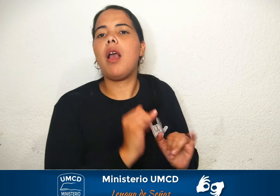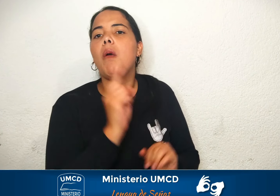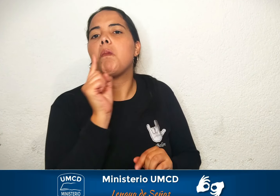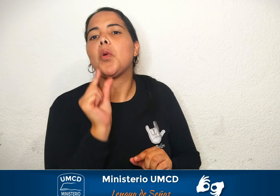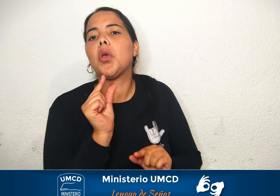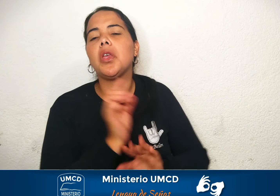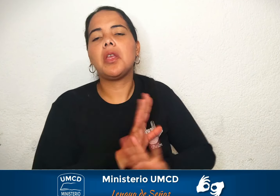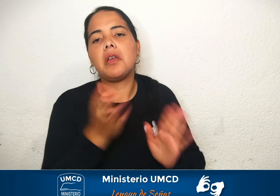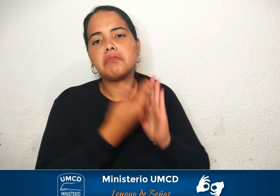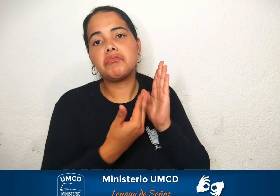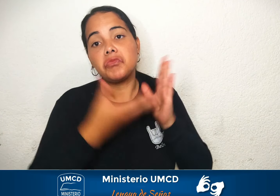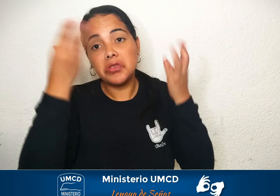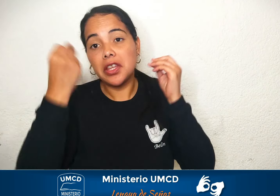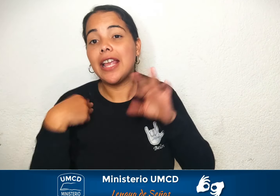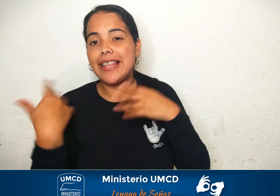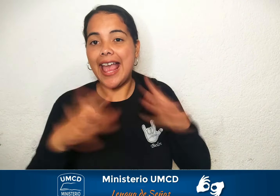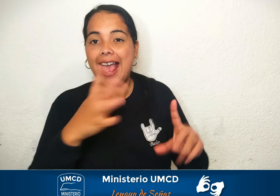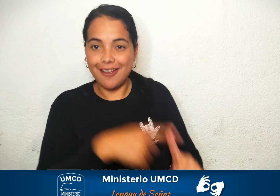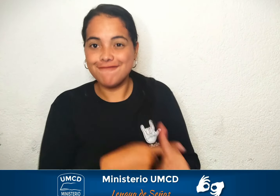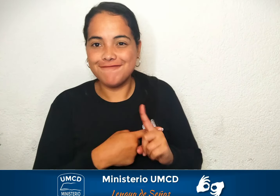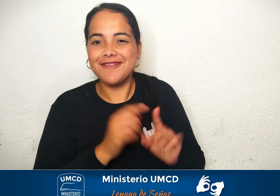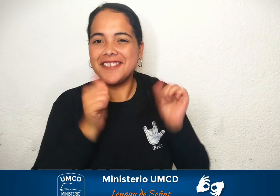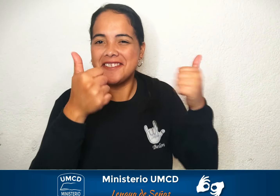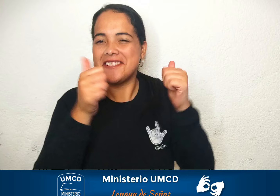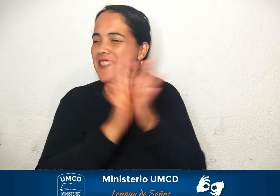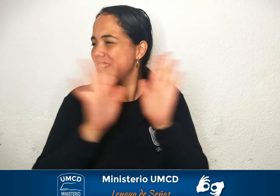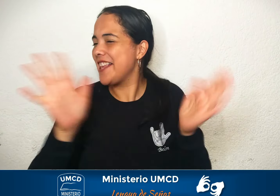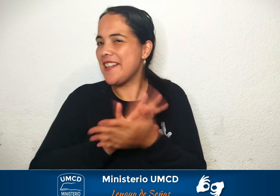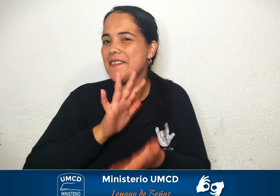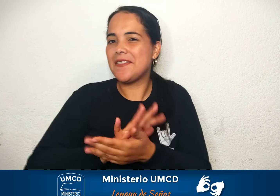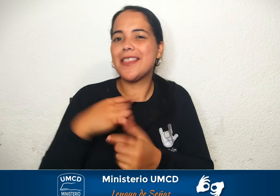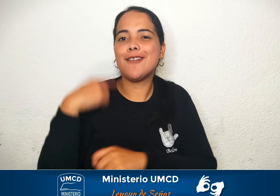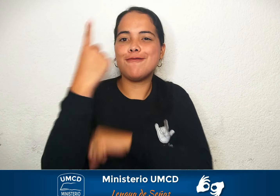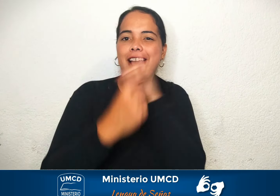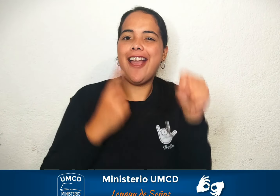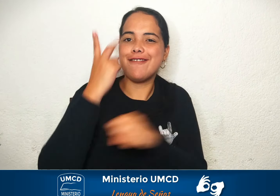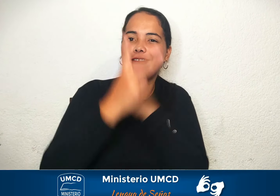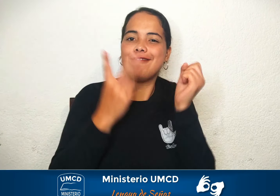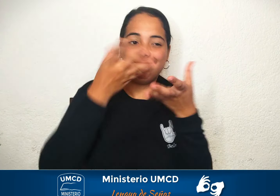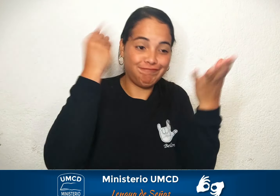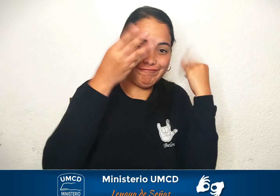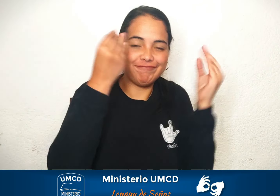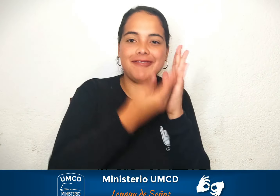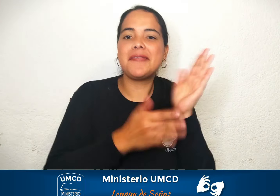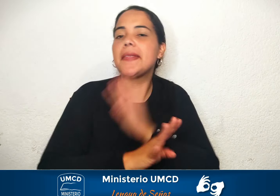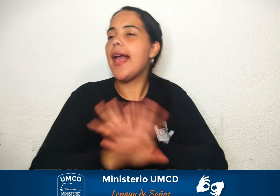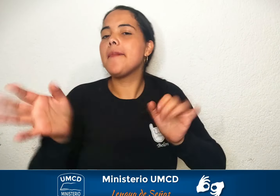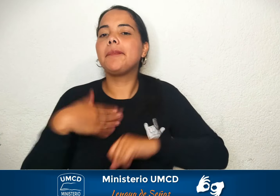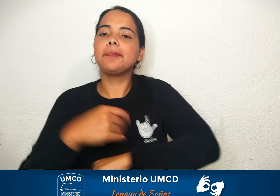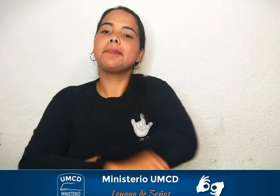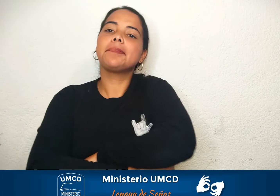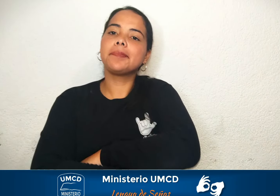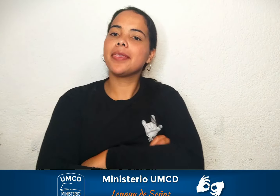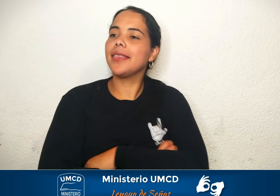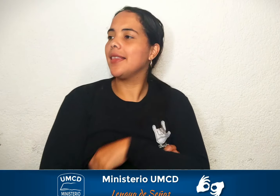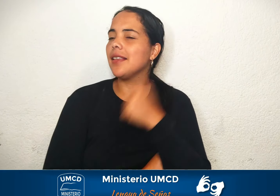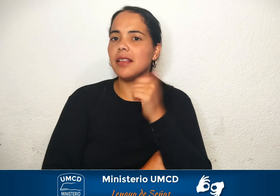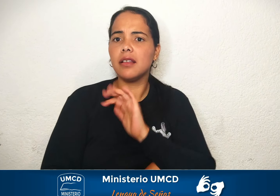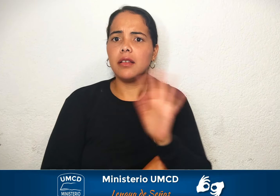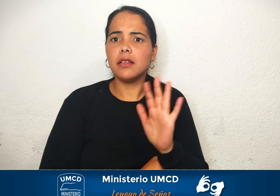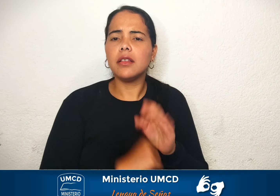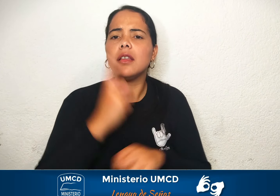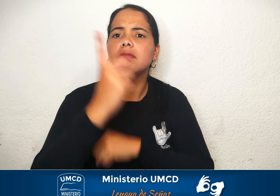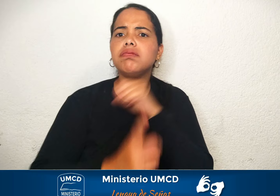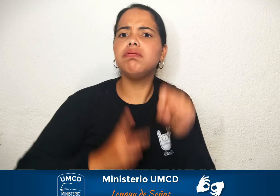Dios por medio de la predicación del Evangelio, en que ellos habían sido salvos y estaban viviendo en una nueva condición,